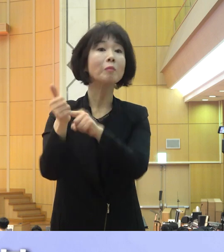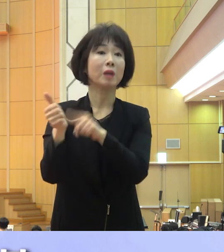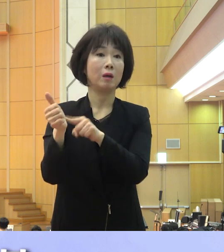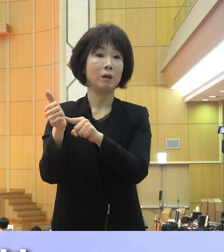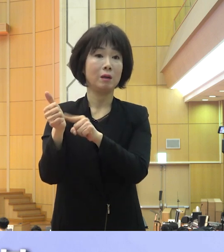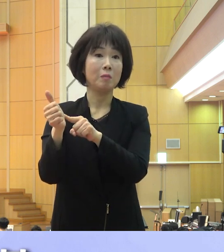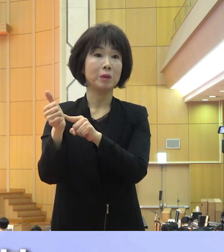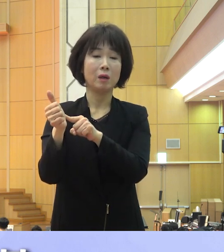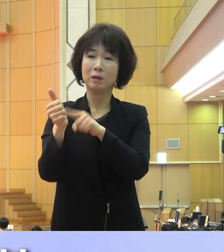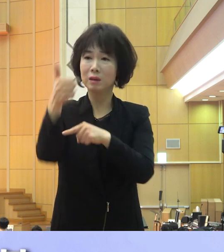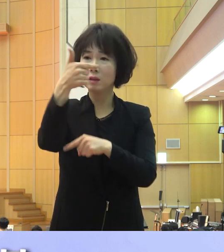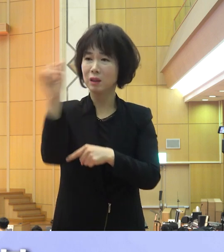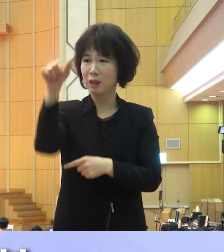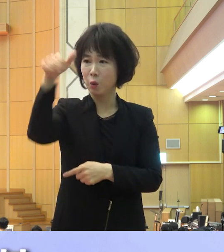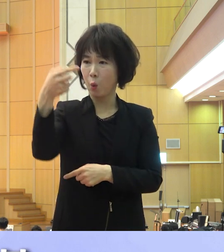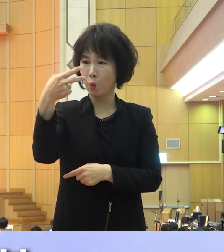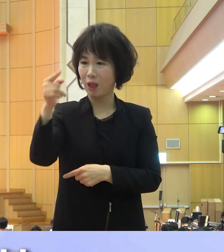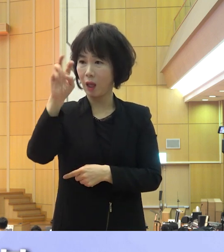니고데모라고 하는 사람은